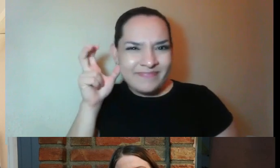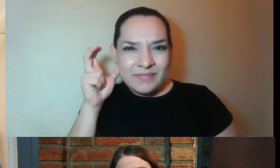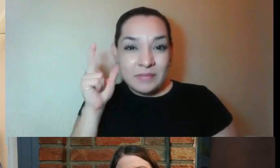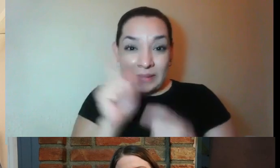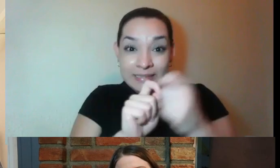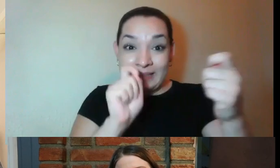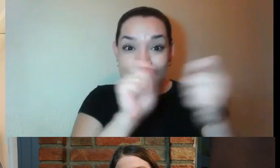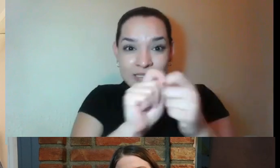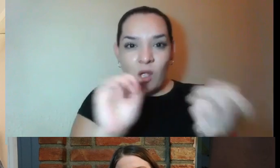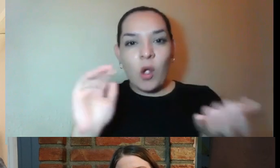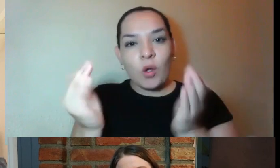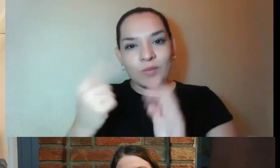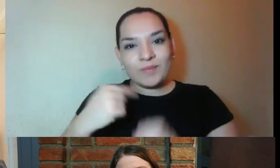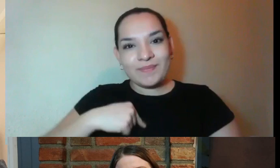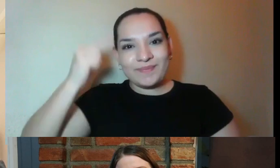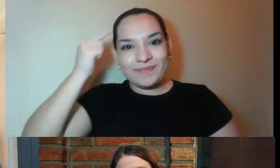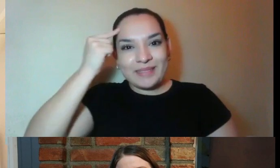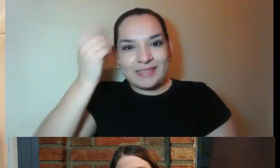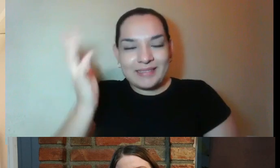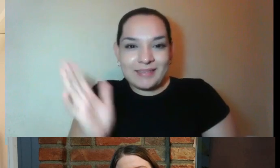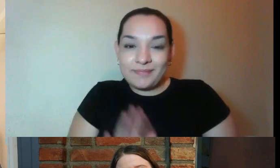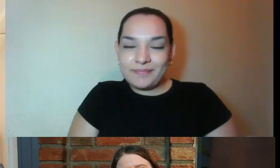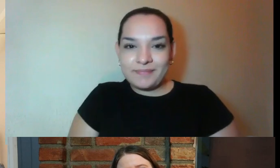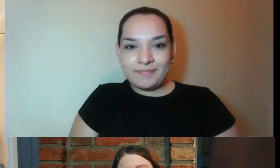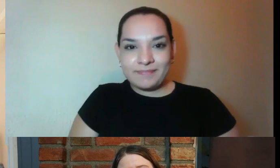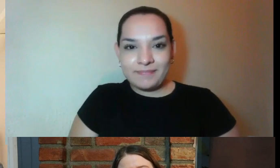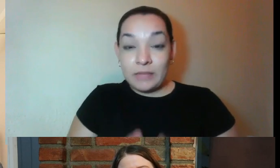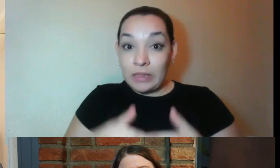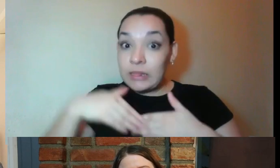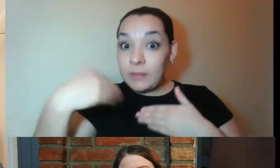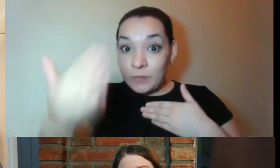enojado porque no escuchaba como pensé que iba a escuchar.